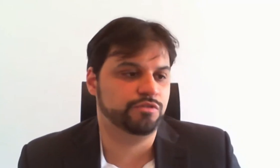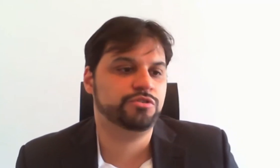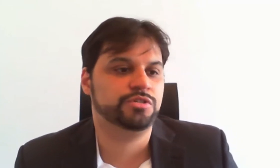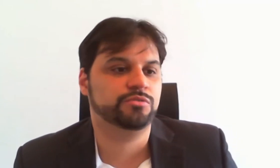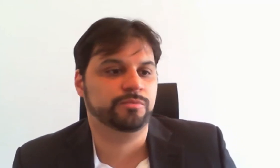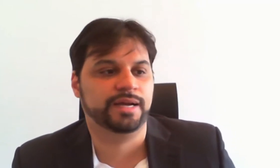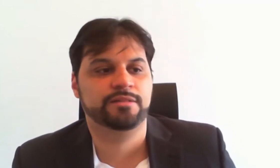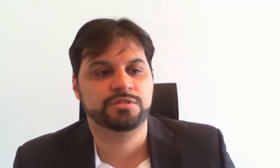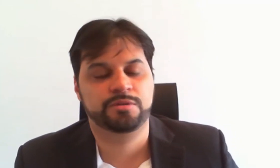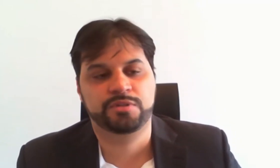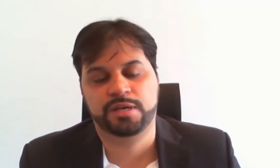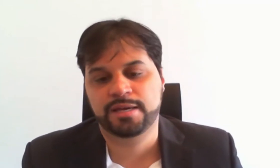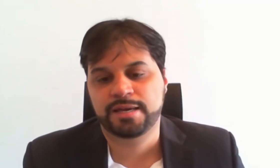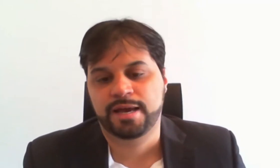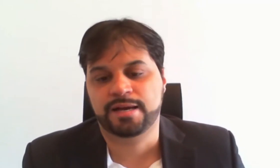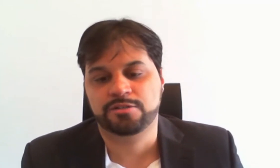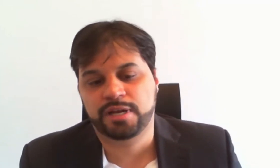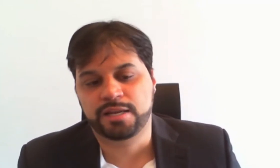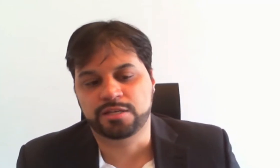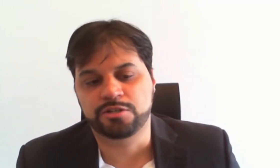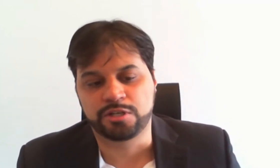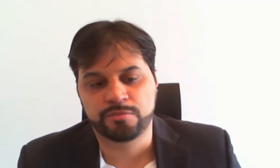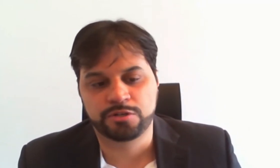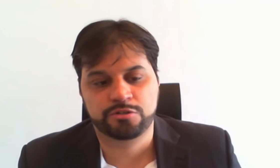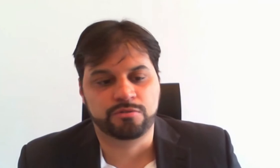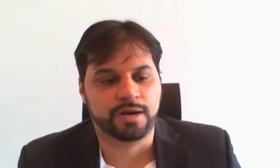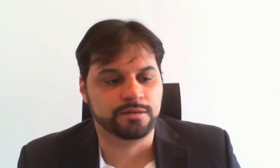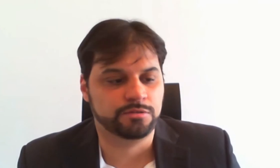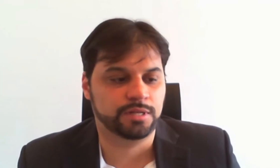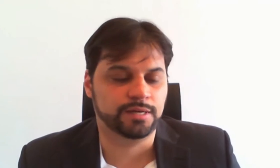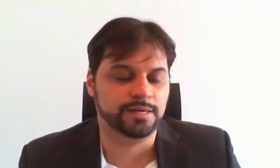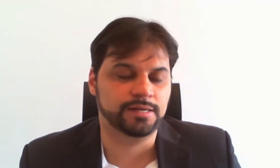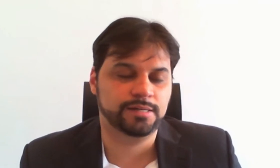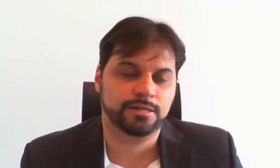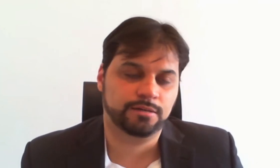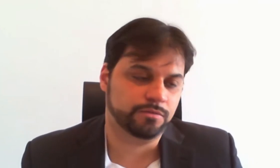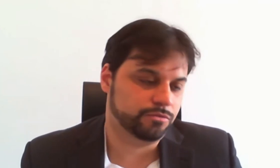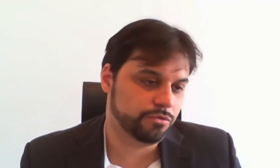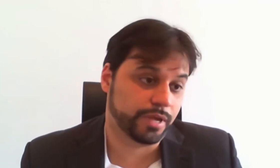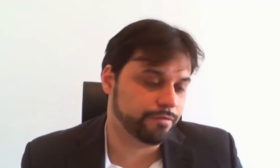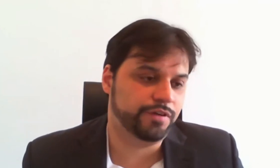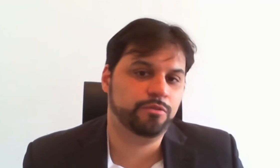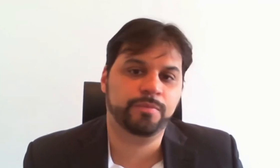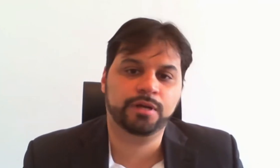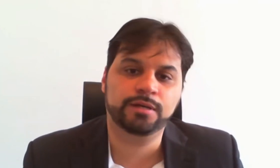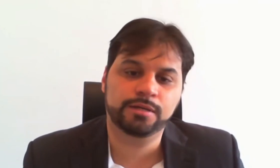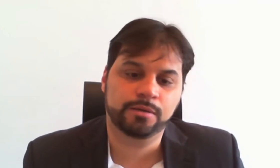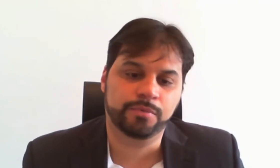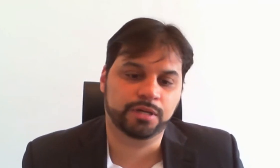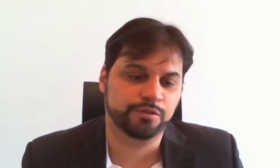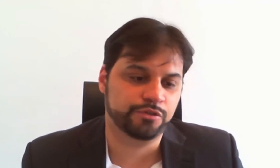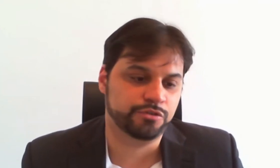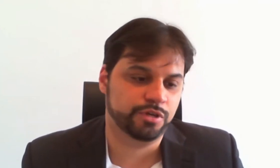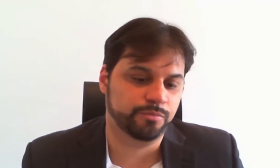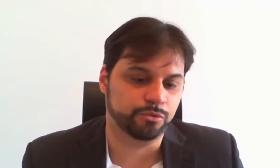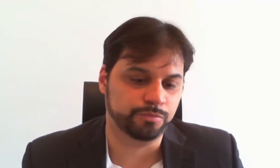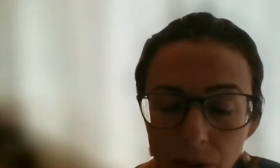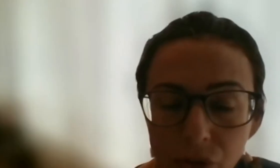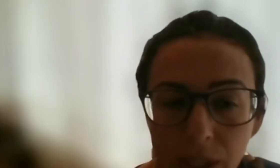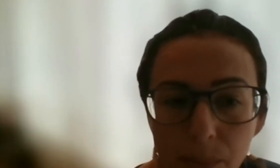que são publicados sempre tem a janelinha de Libras, caso do que é feito pela Defensoria Pública. Nós temos